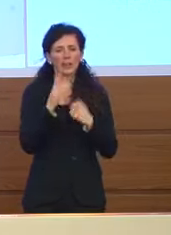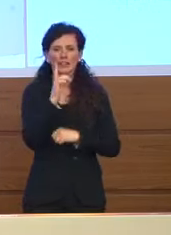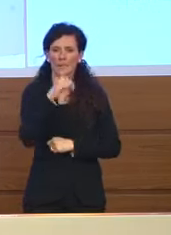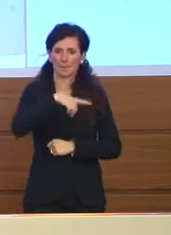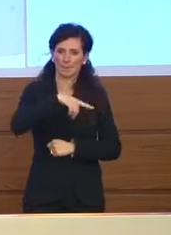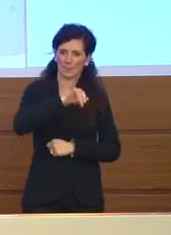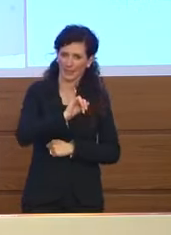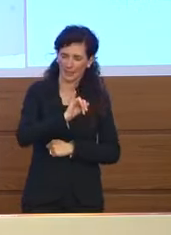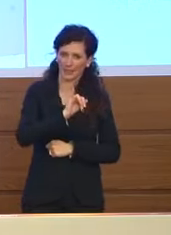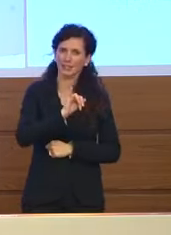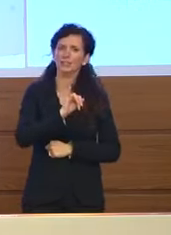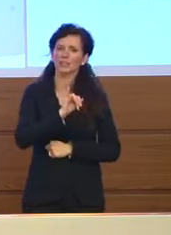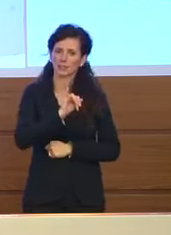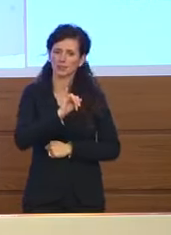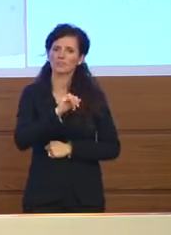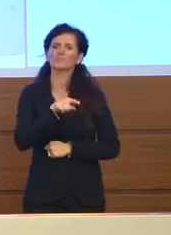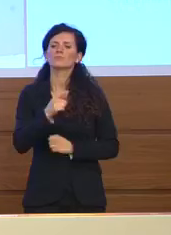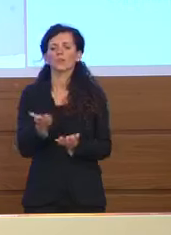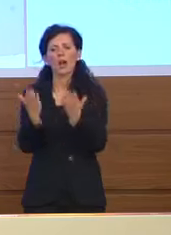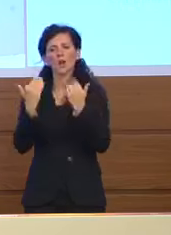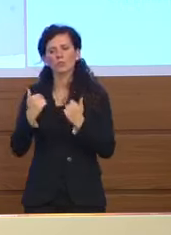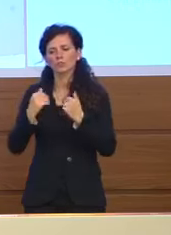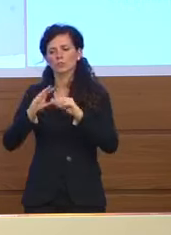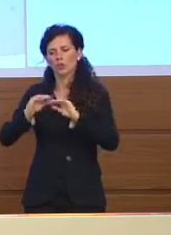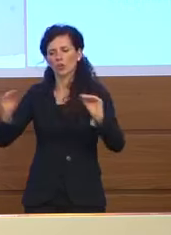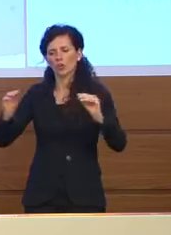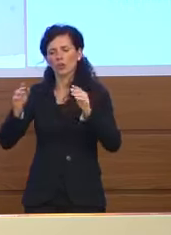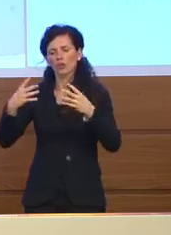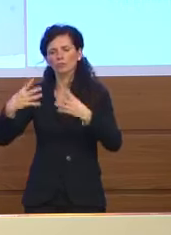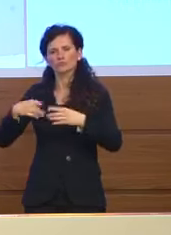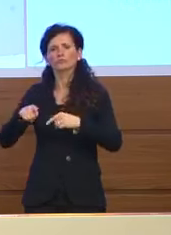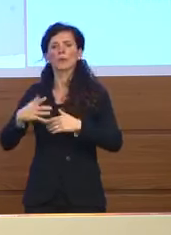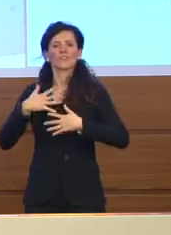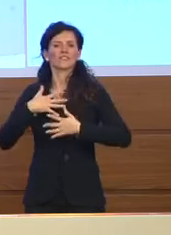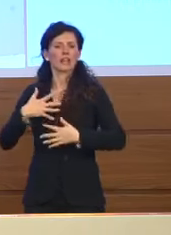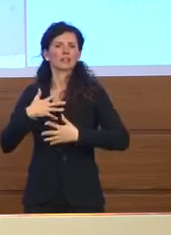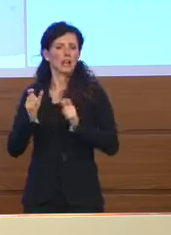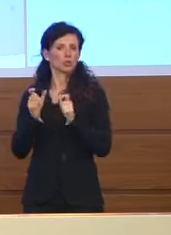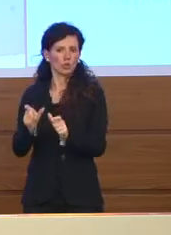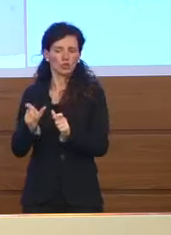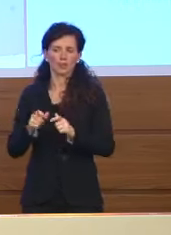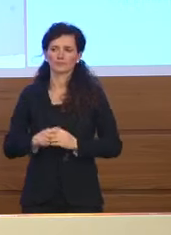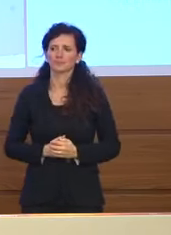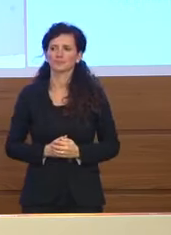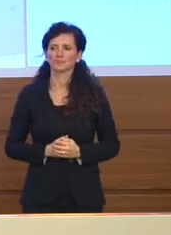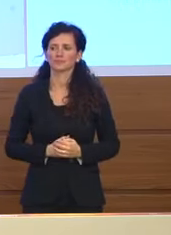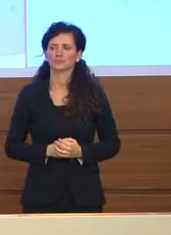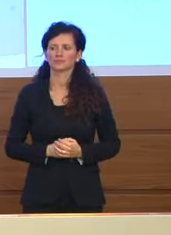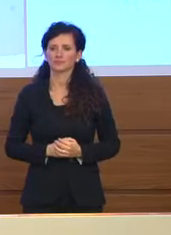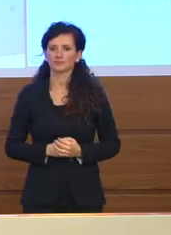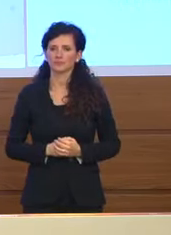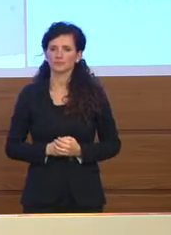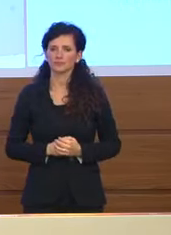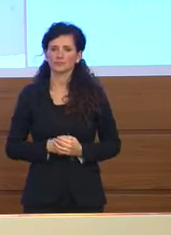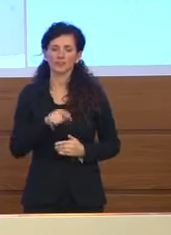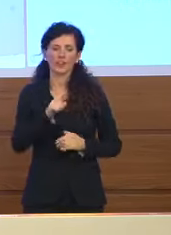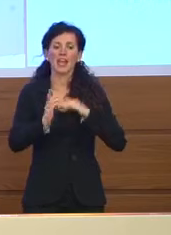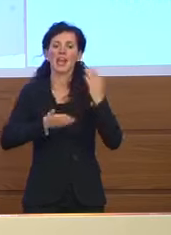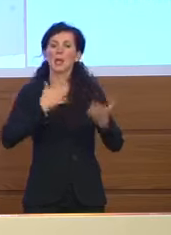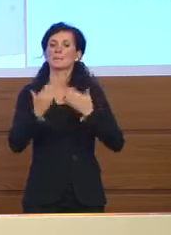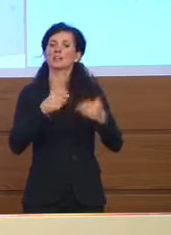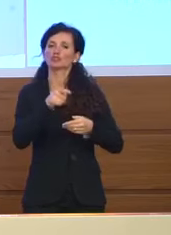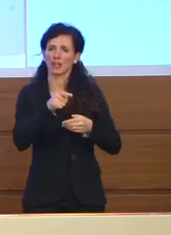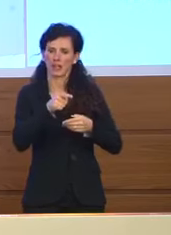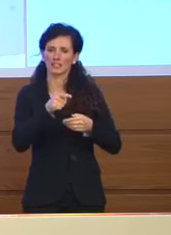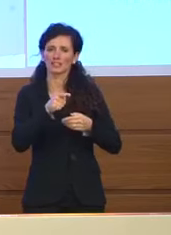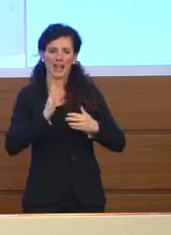protezione individuale e di ventilatori per quanto riguarda le forze in campo voglio ricordare